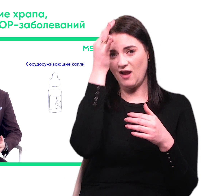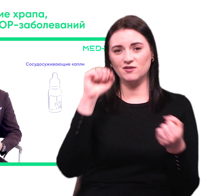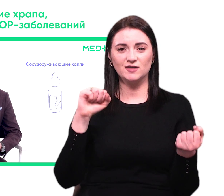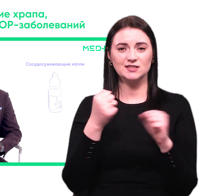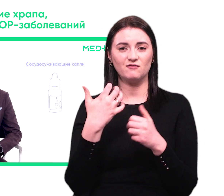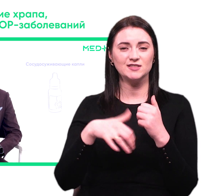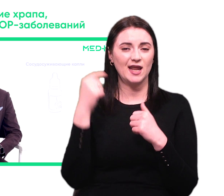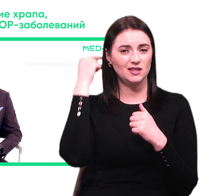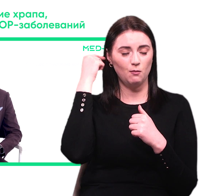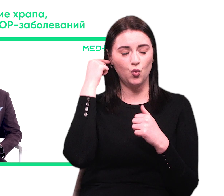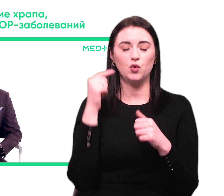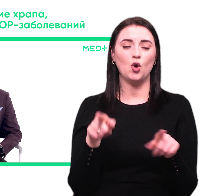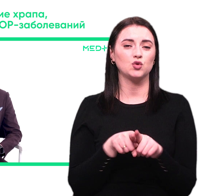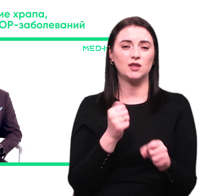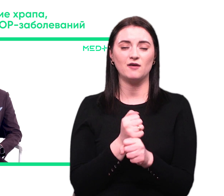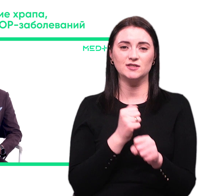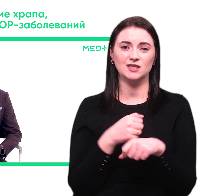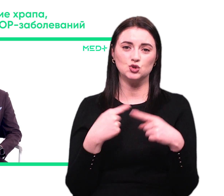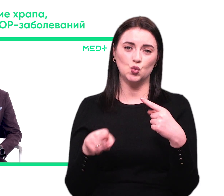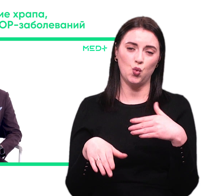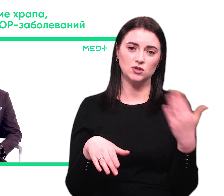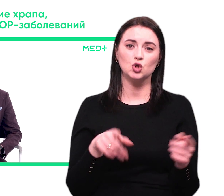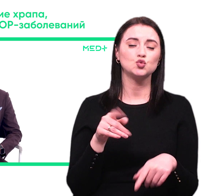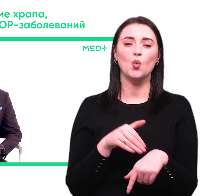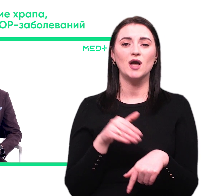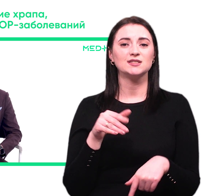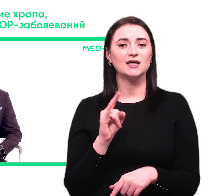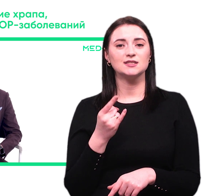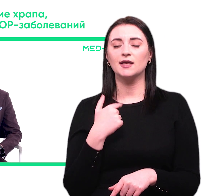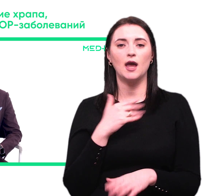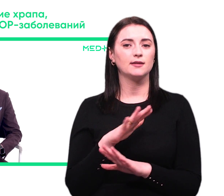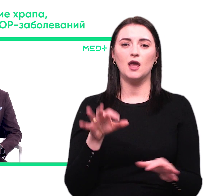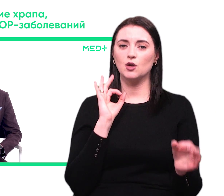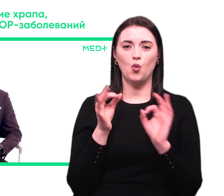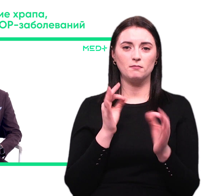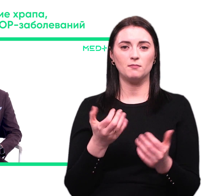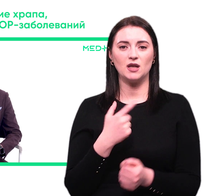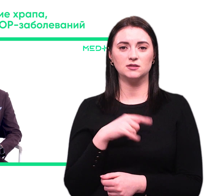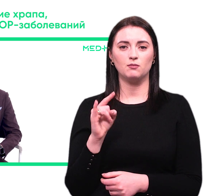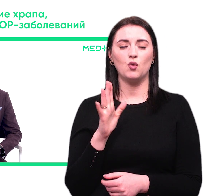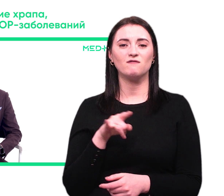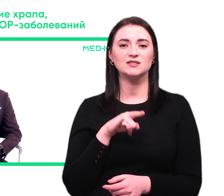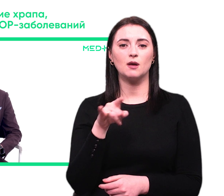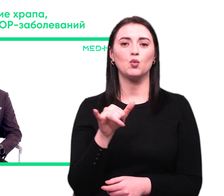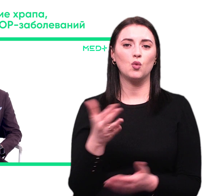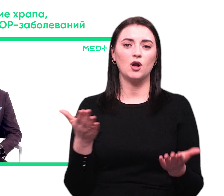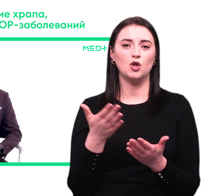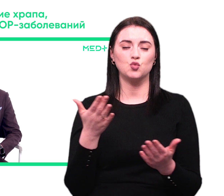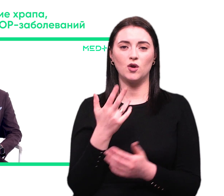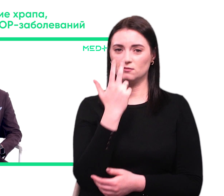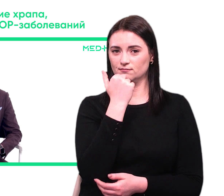сделайте с другой стороны. Что касается детей. Я не рекомендую брать с собой ребенка в самолет, у которого заложен